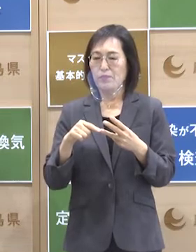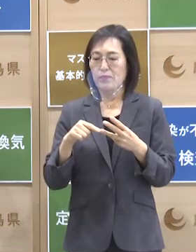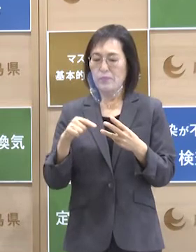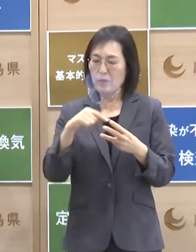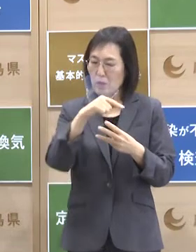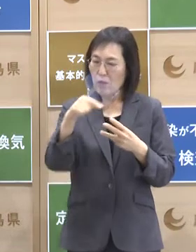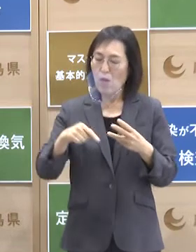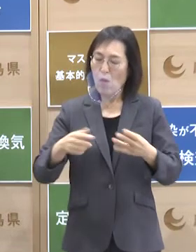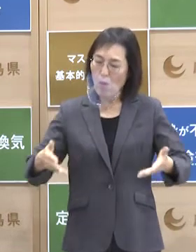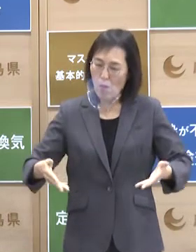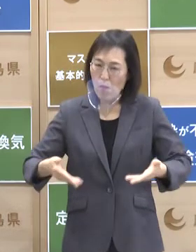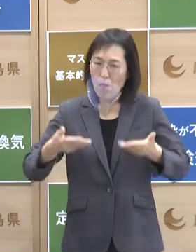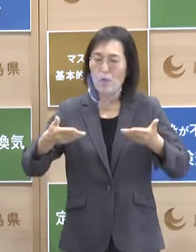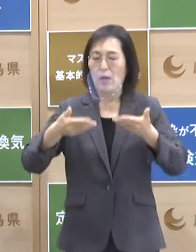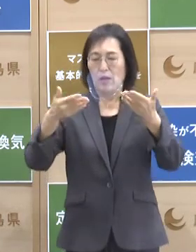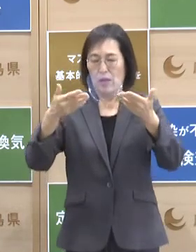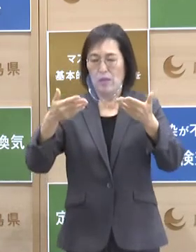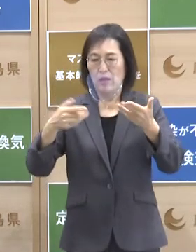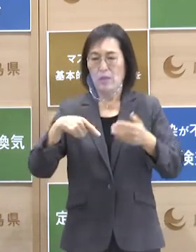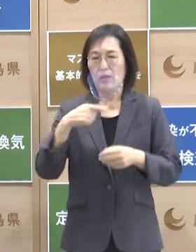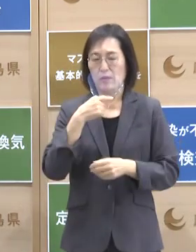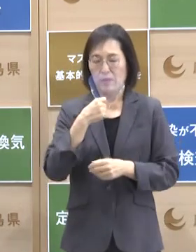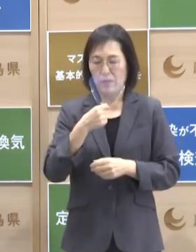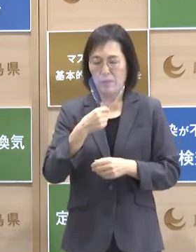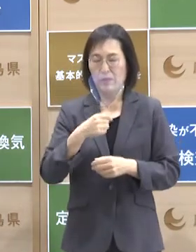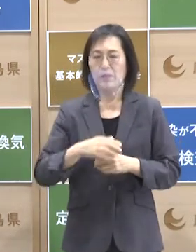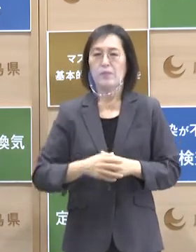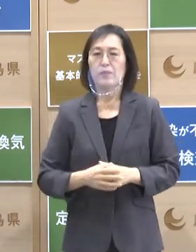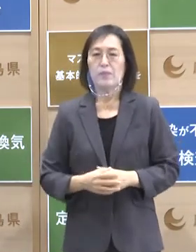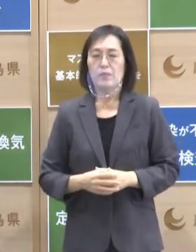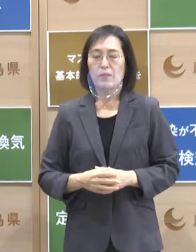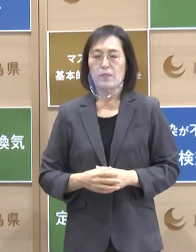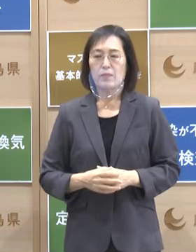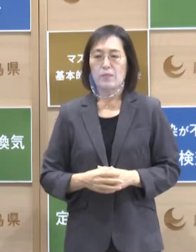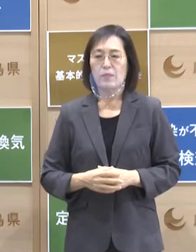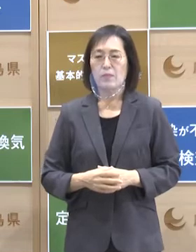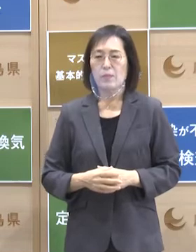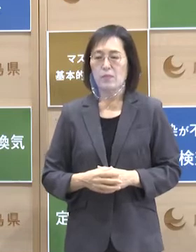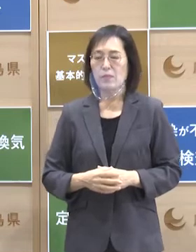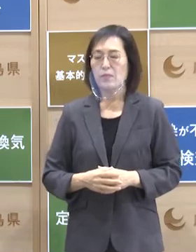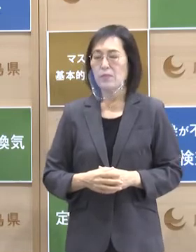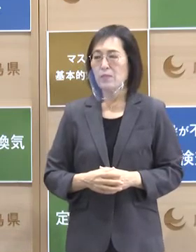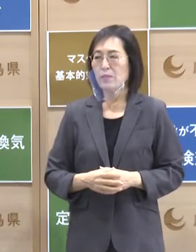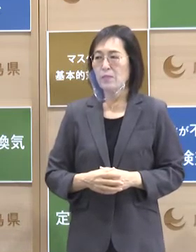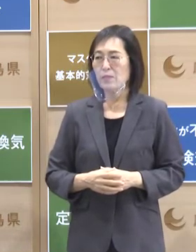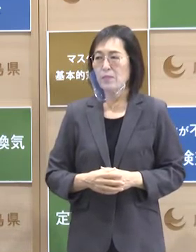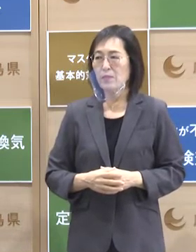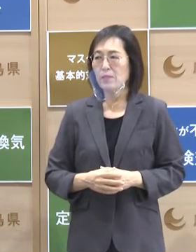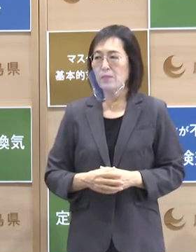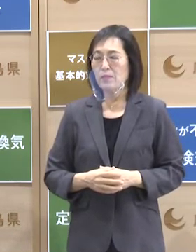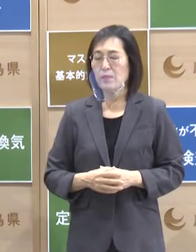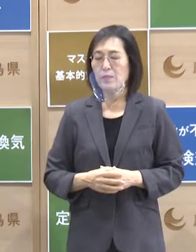盛り上がりというか、認知の向上を図っていきたいと考えています。